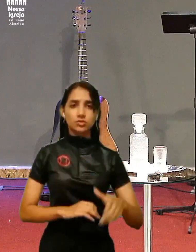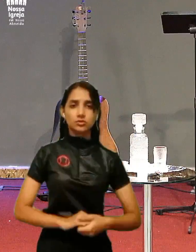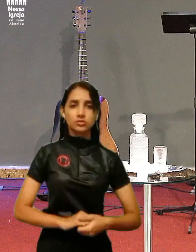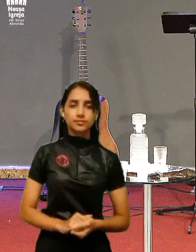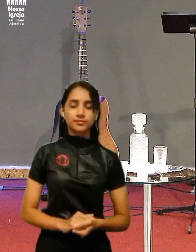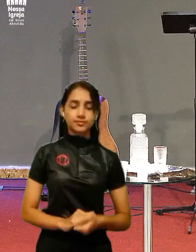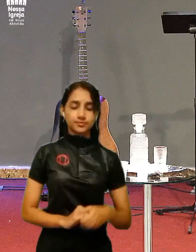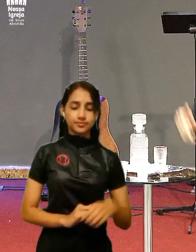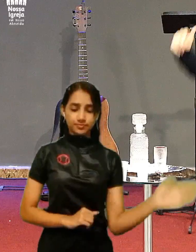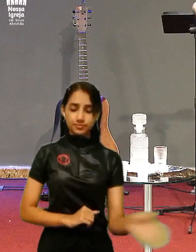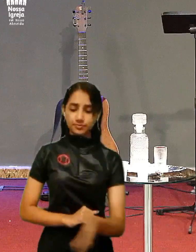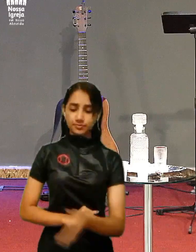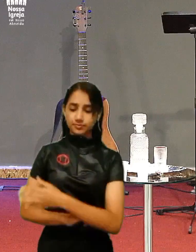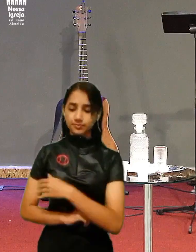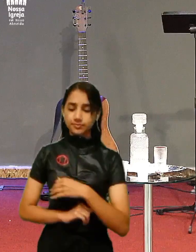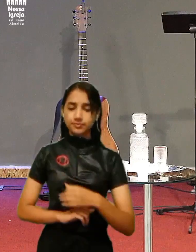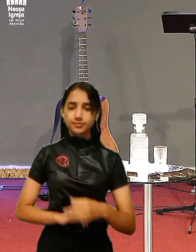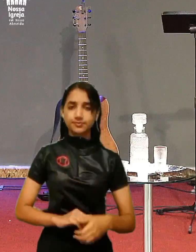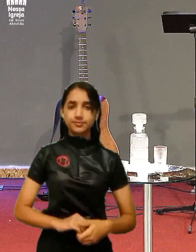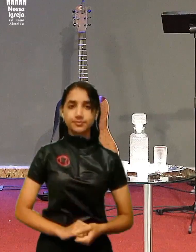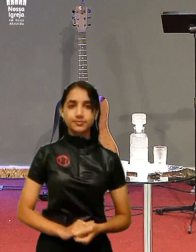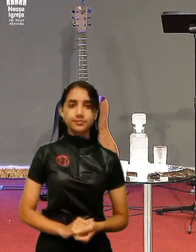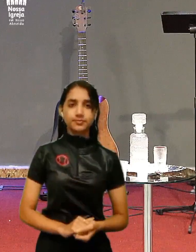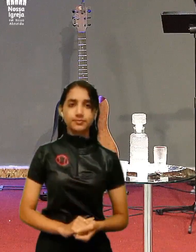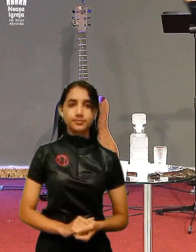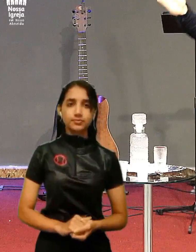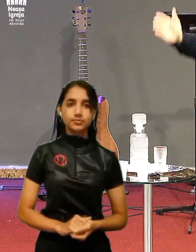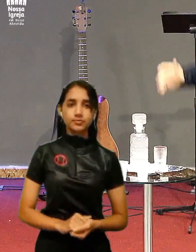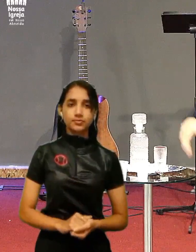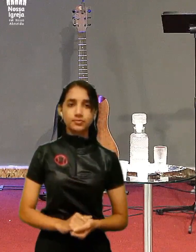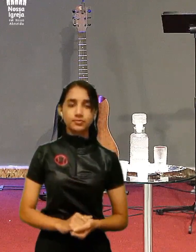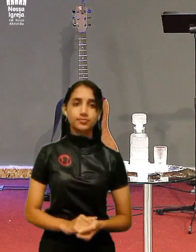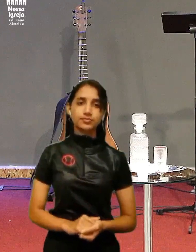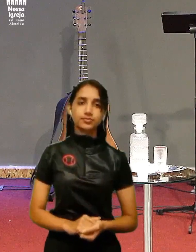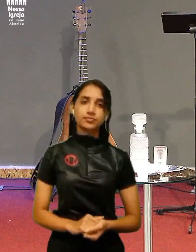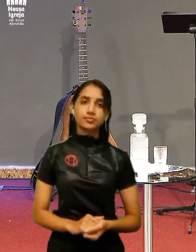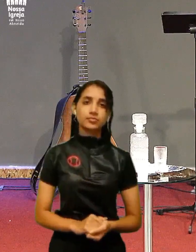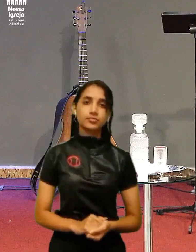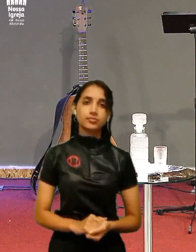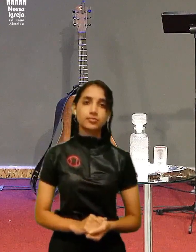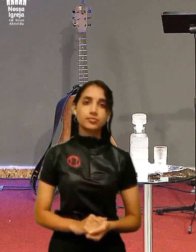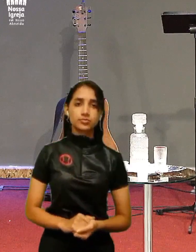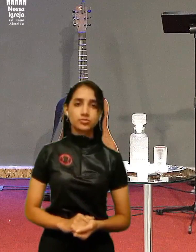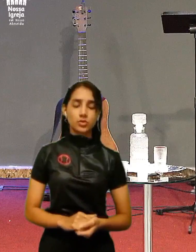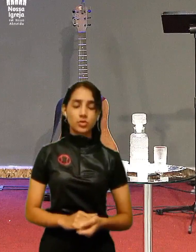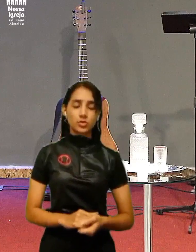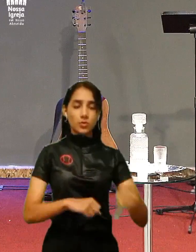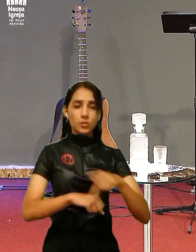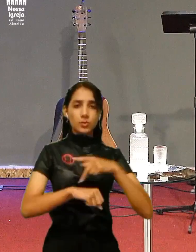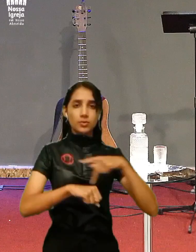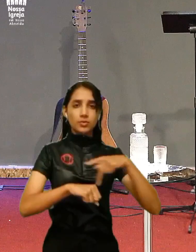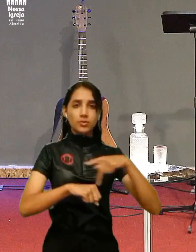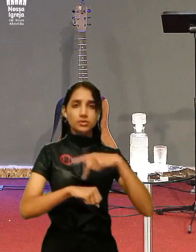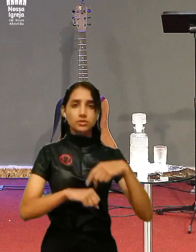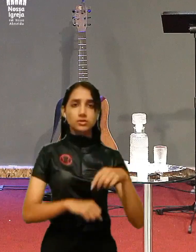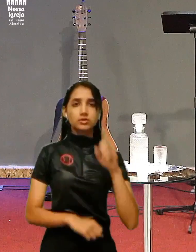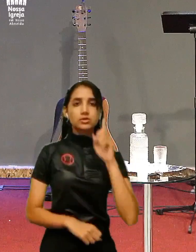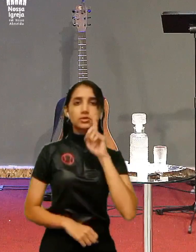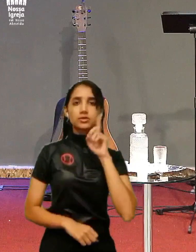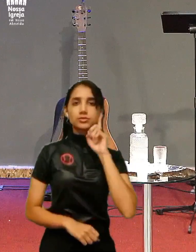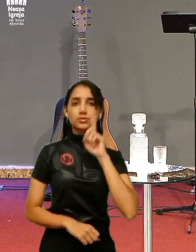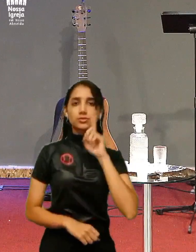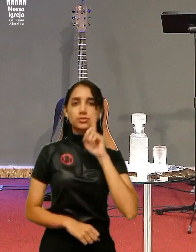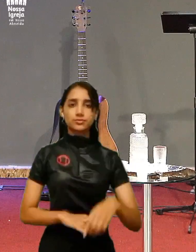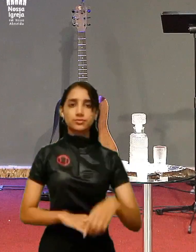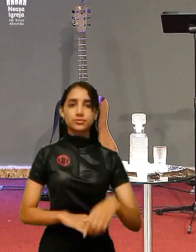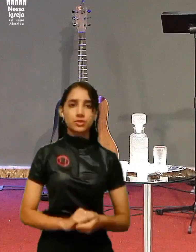Deus, surgiu lá nos Estados Unidos por conta desse avivamento na Rua Azusa. Se você pega o livro O